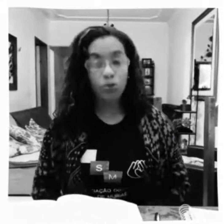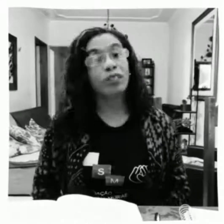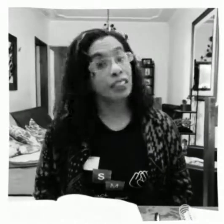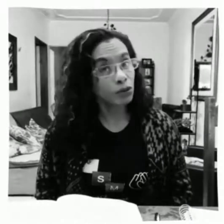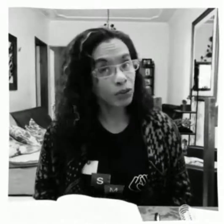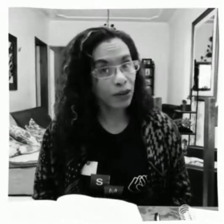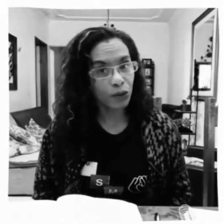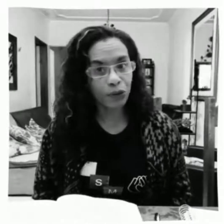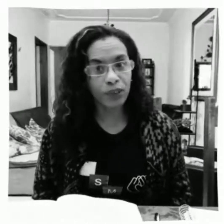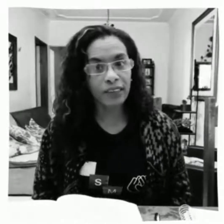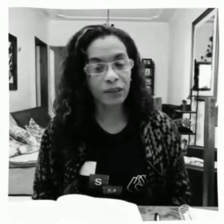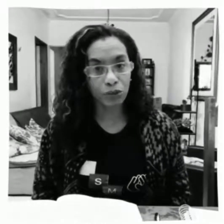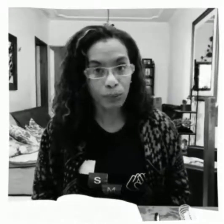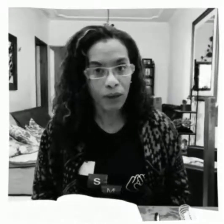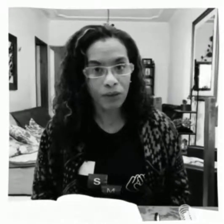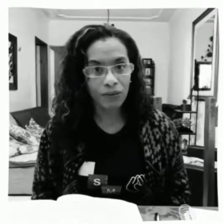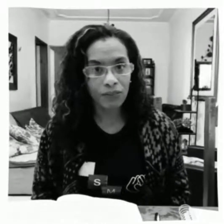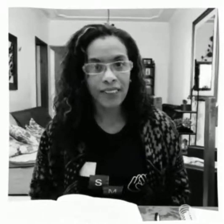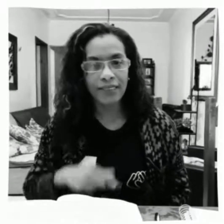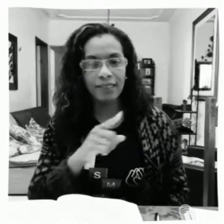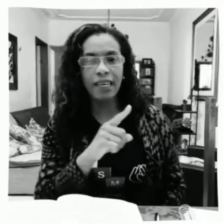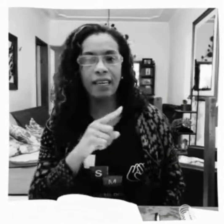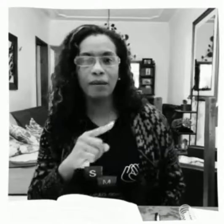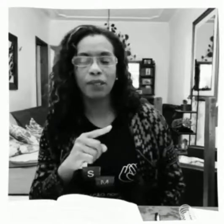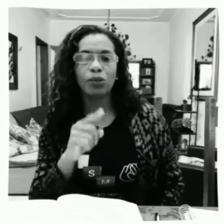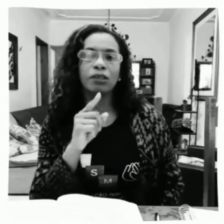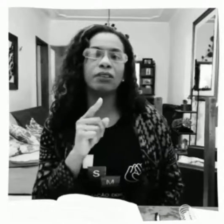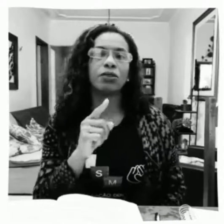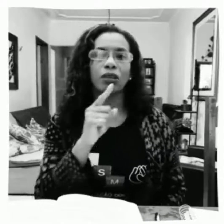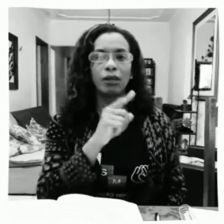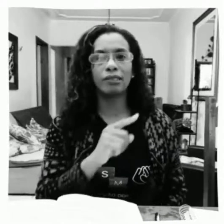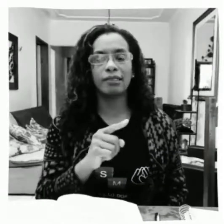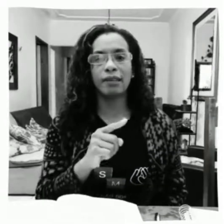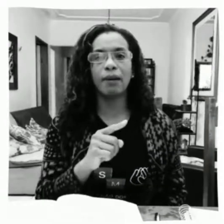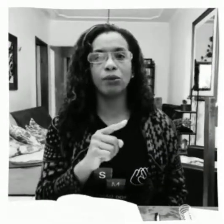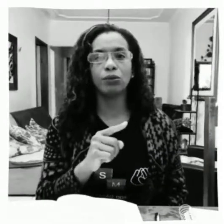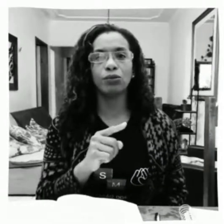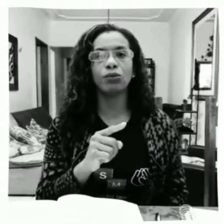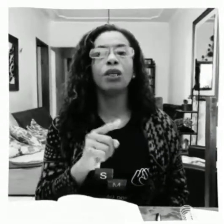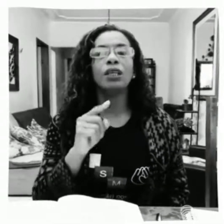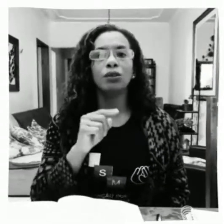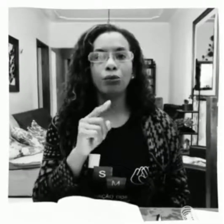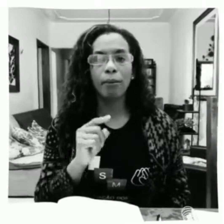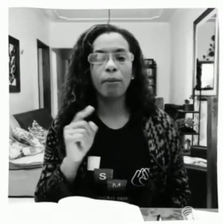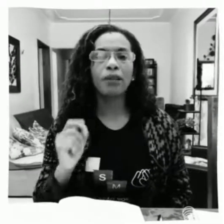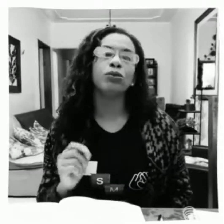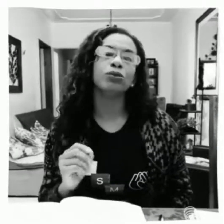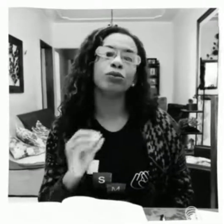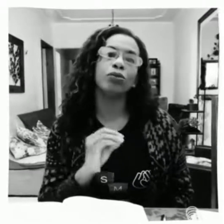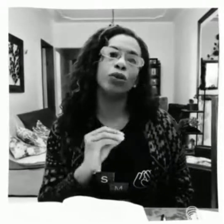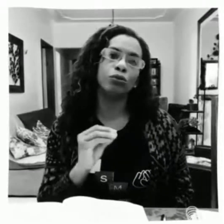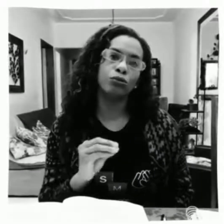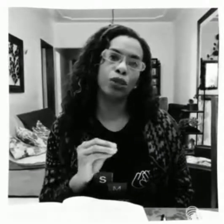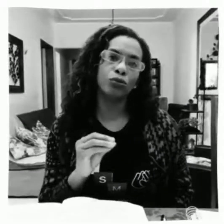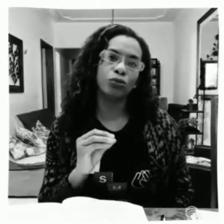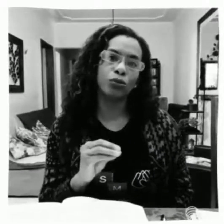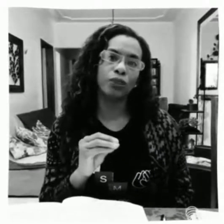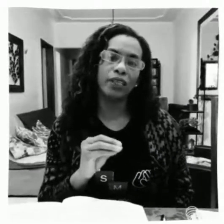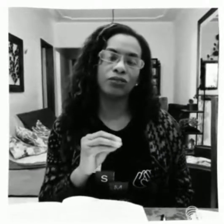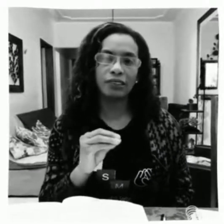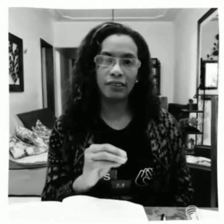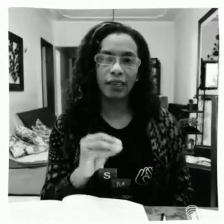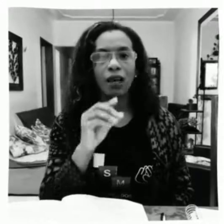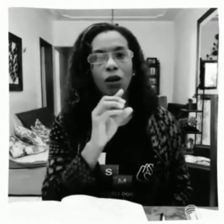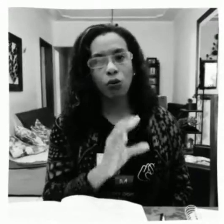É isso que é a configuração de mão. CM, toda vez que eu colocar o C maiúsculo e o M maiúsculo, eu